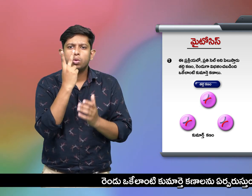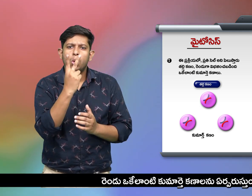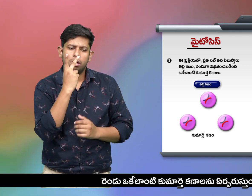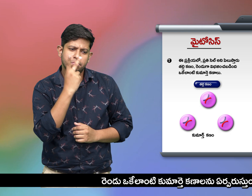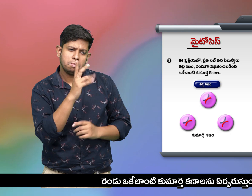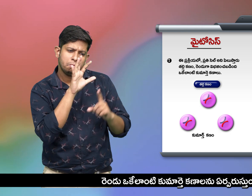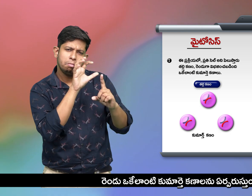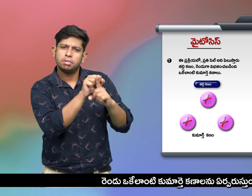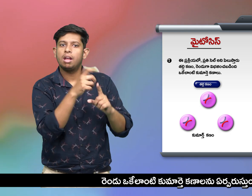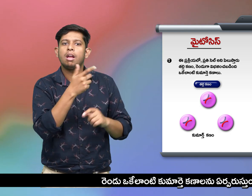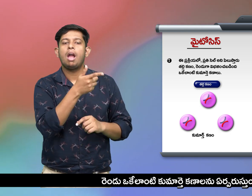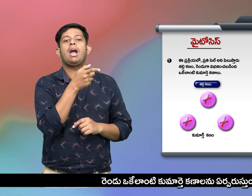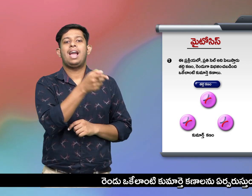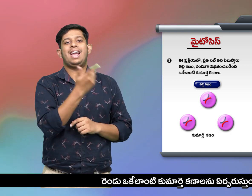కణాలను ఏర్పరుస్తుంది.